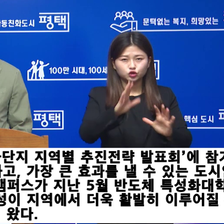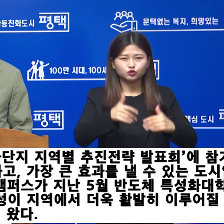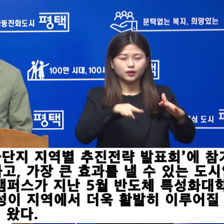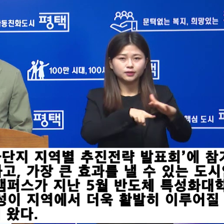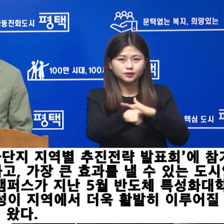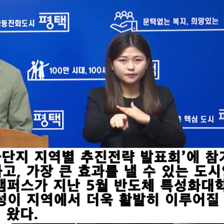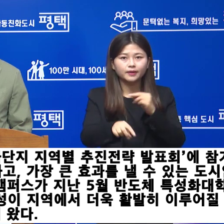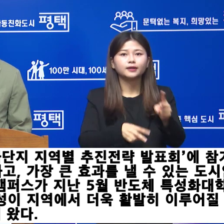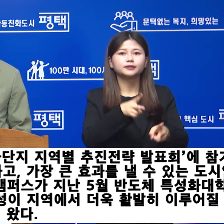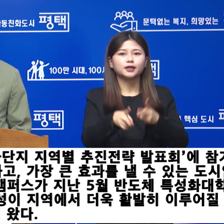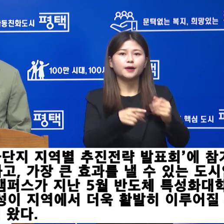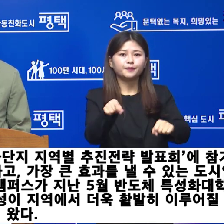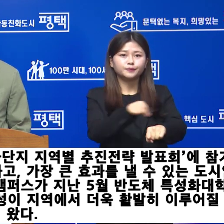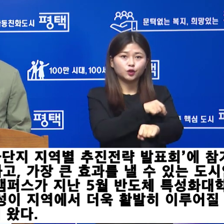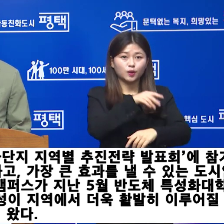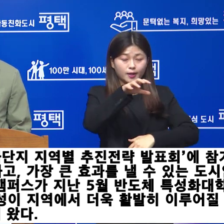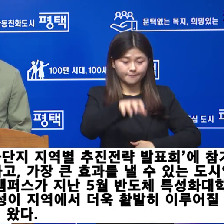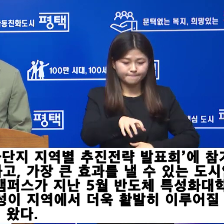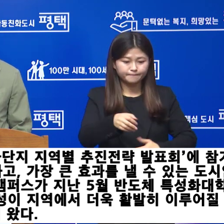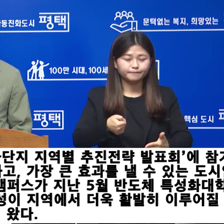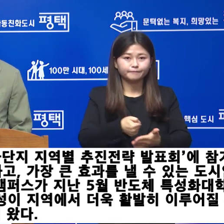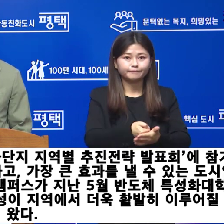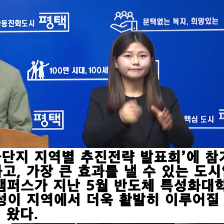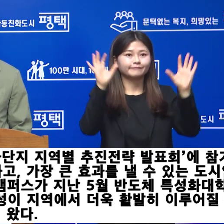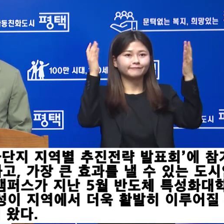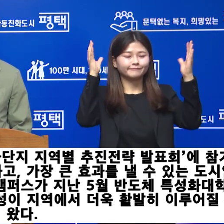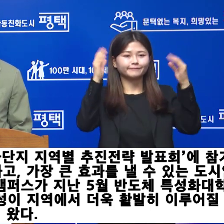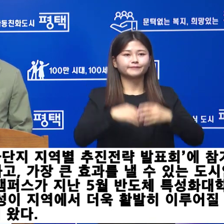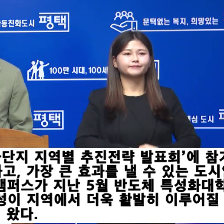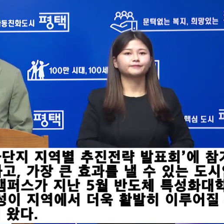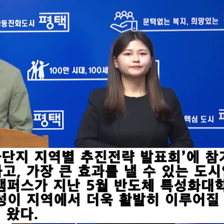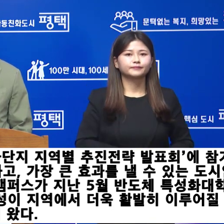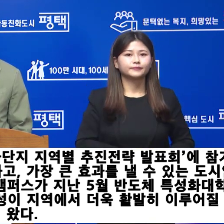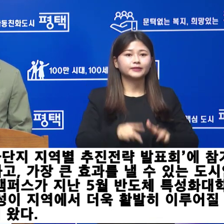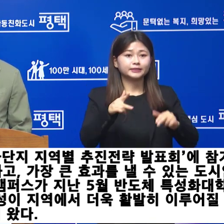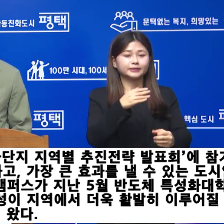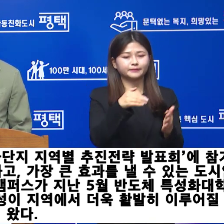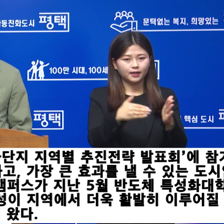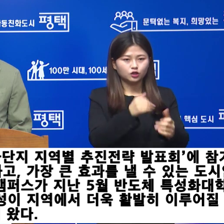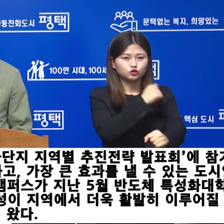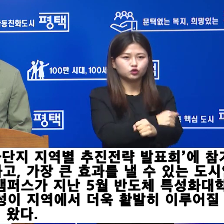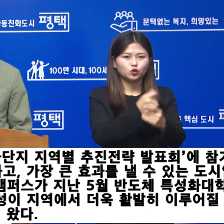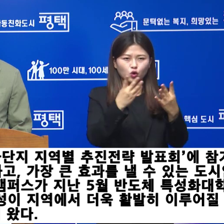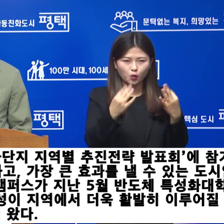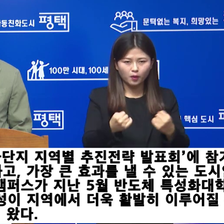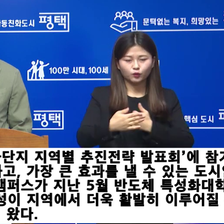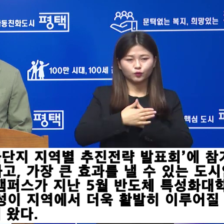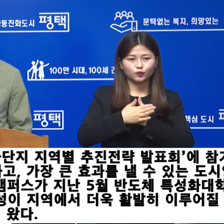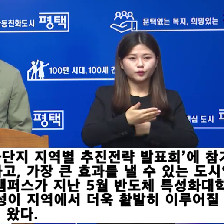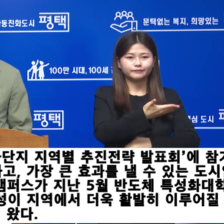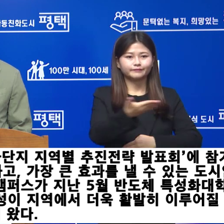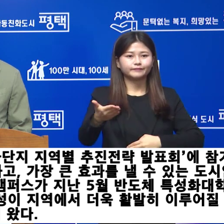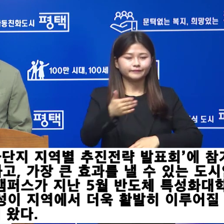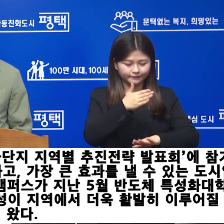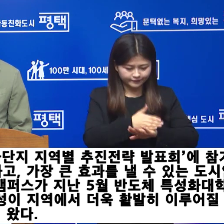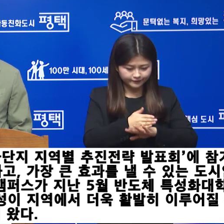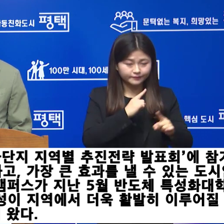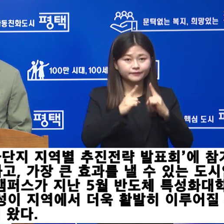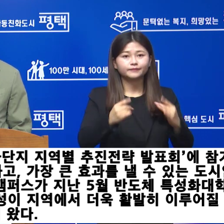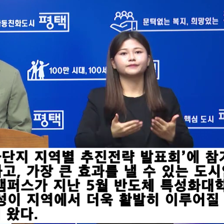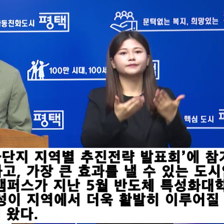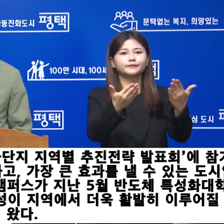국가첨단 전략산업 특화단지 지정을 환영합니다. 그동안 애써주신, 응원해주신 언론인 여러분께 깊이